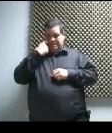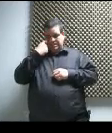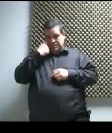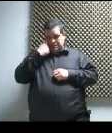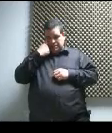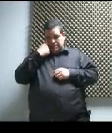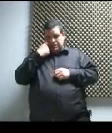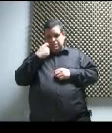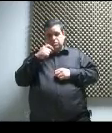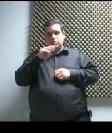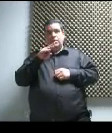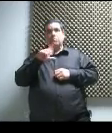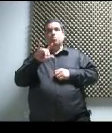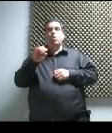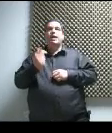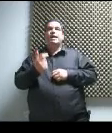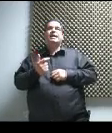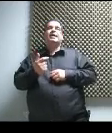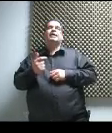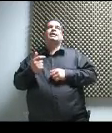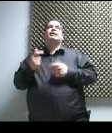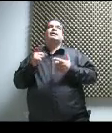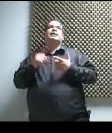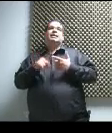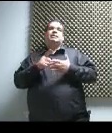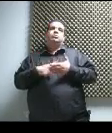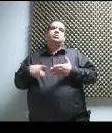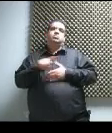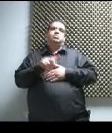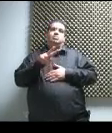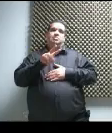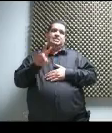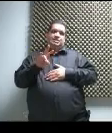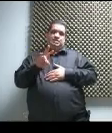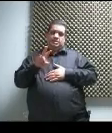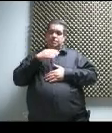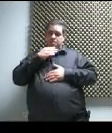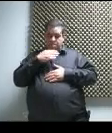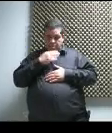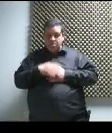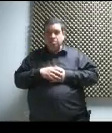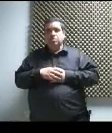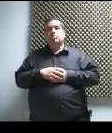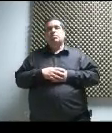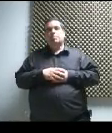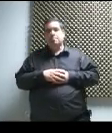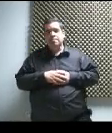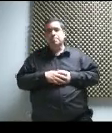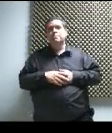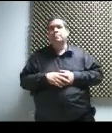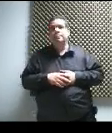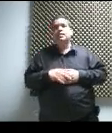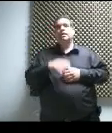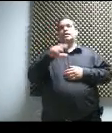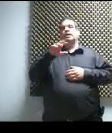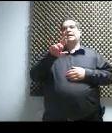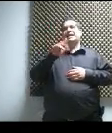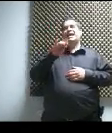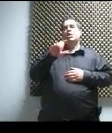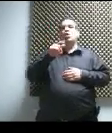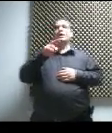el boni. La semana que viene, el 27, vamos a llevar a Ricardo Magriña